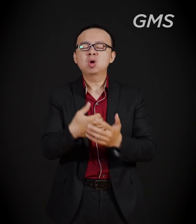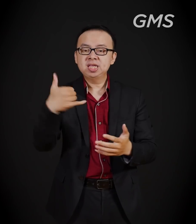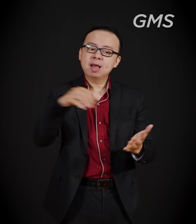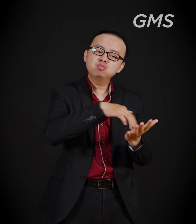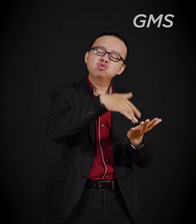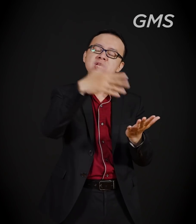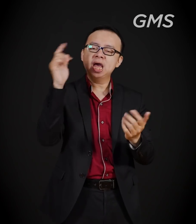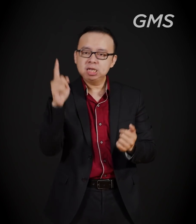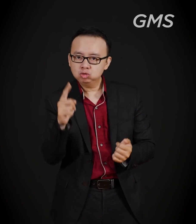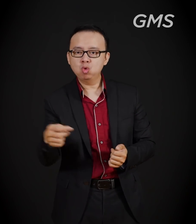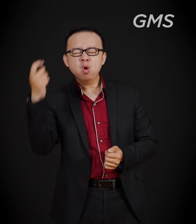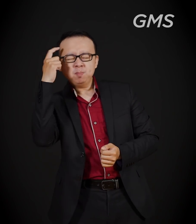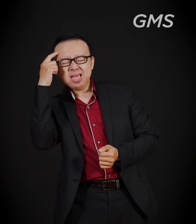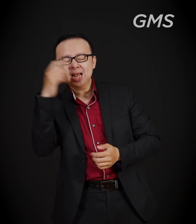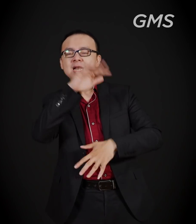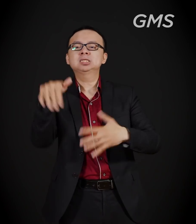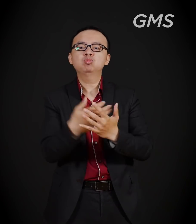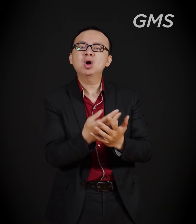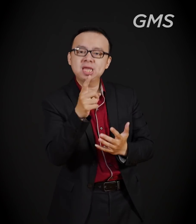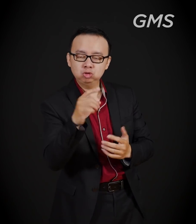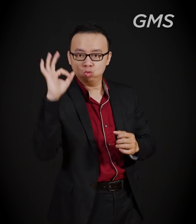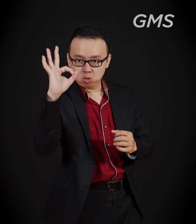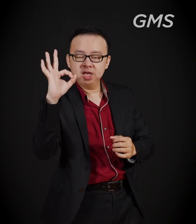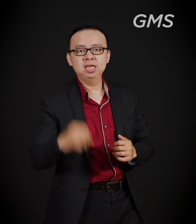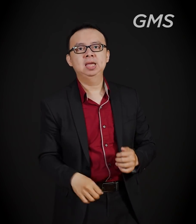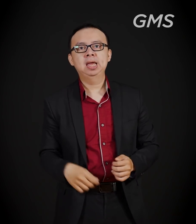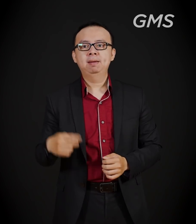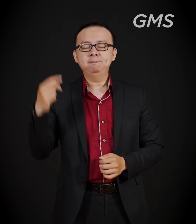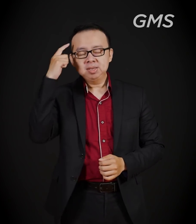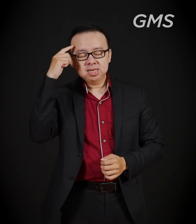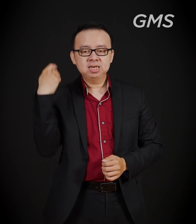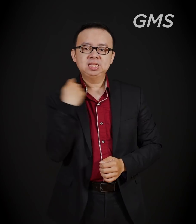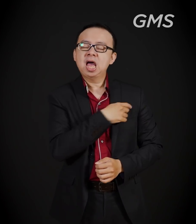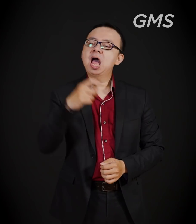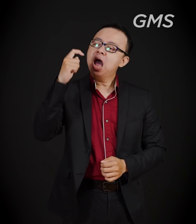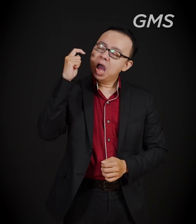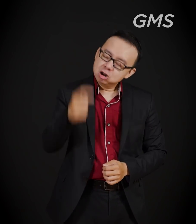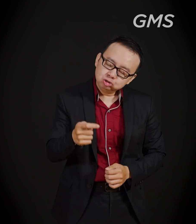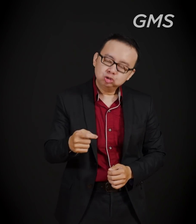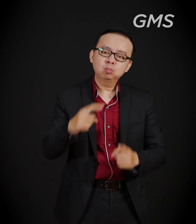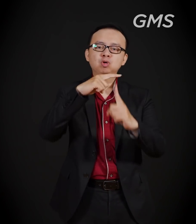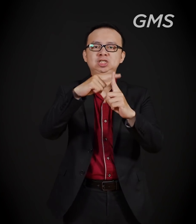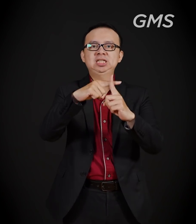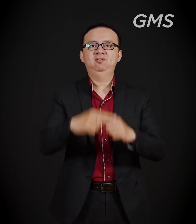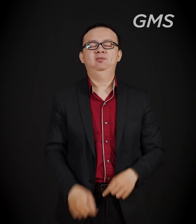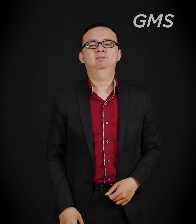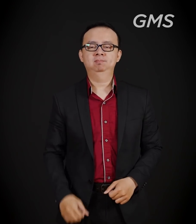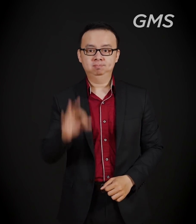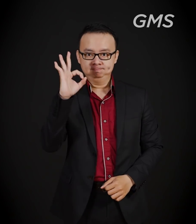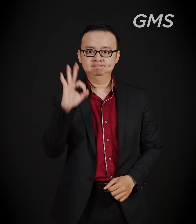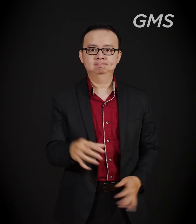dipuji, pikirkanlah semuanya itu. Pikiran kita harus selalu positif. Dan mengingat firman serta kebaikan Tuhan. Yang